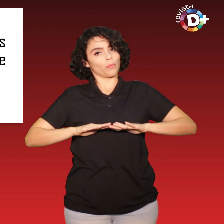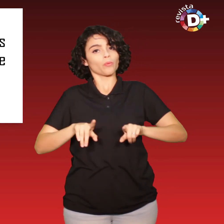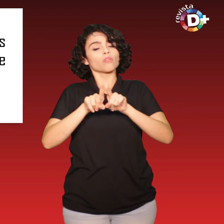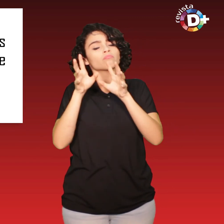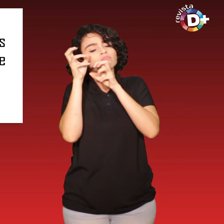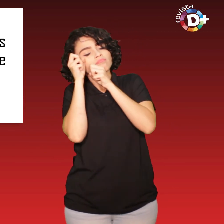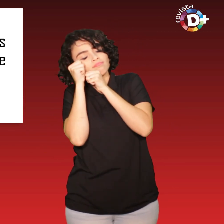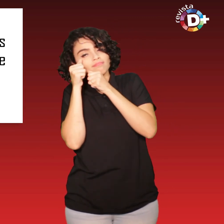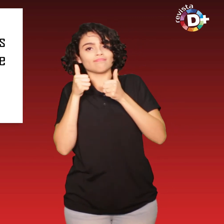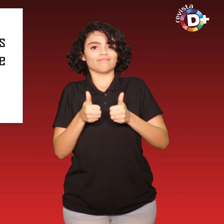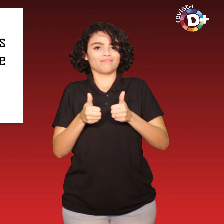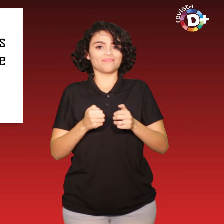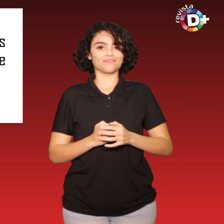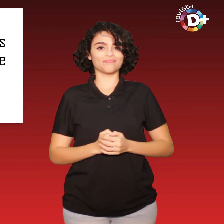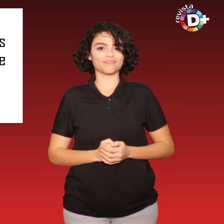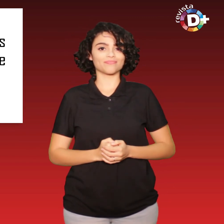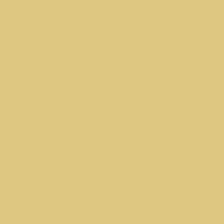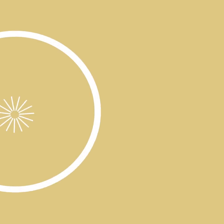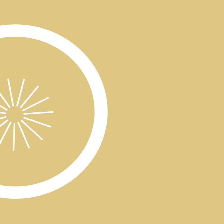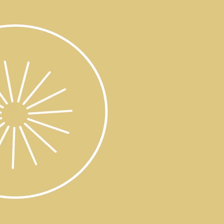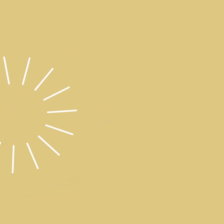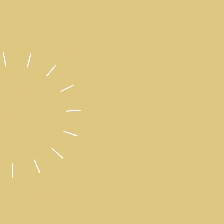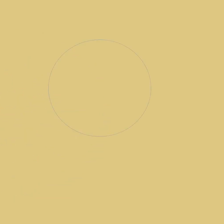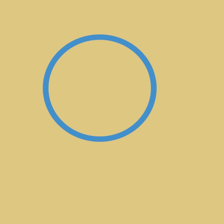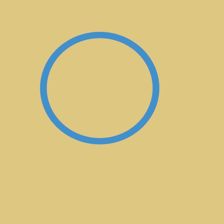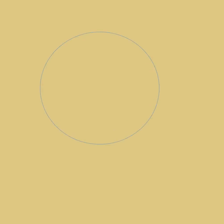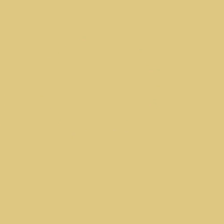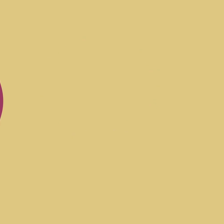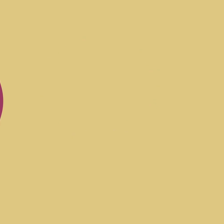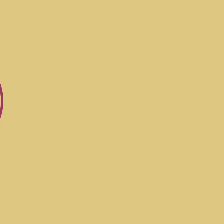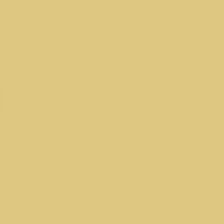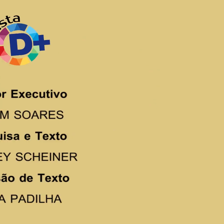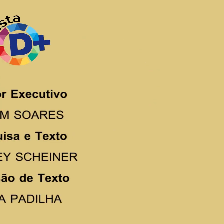sono.